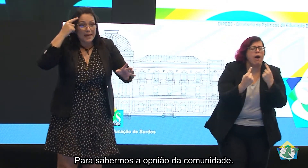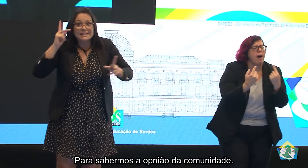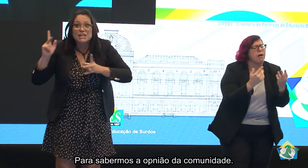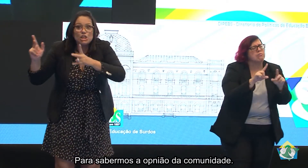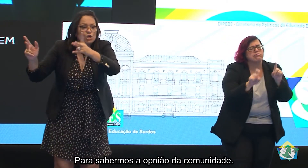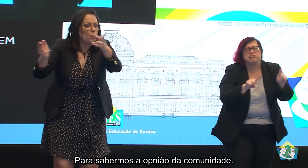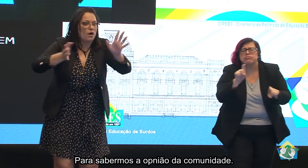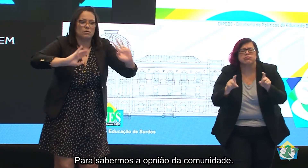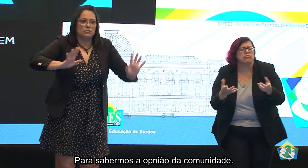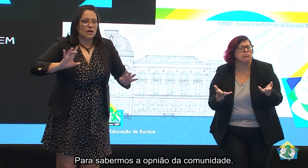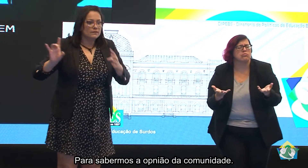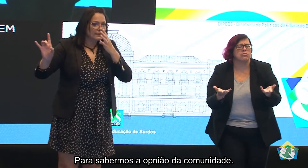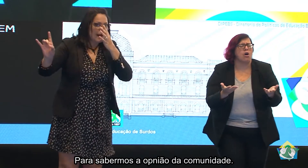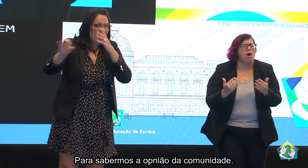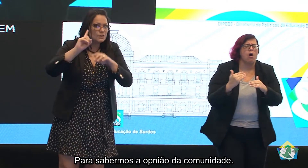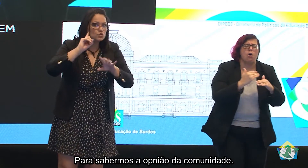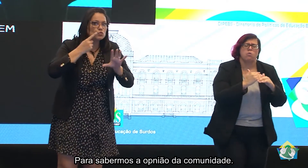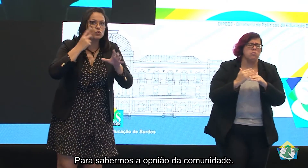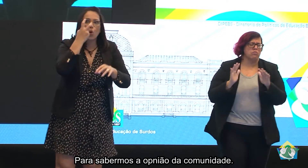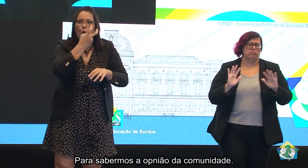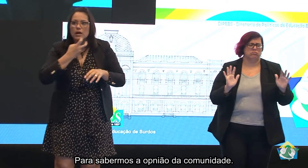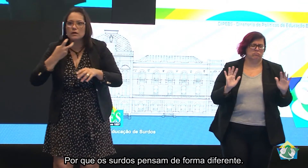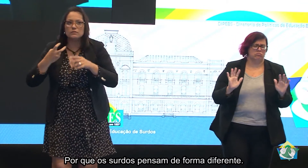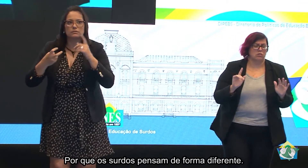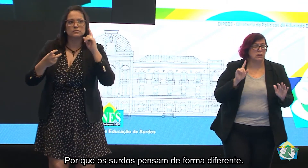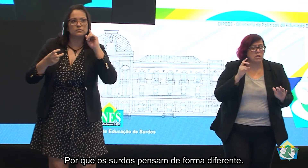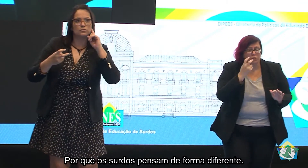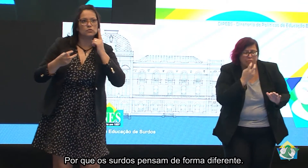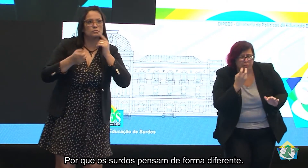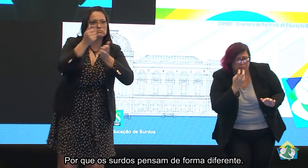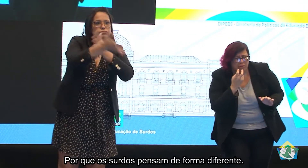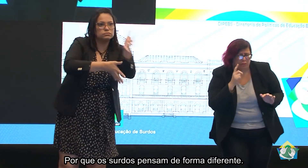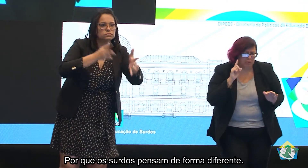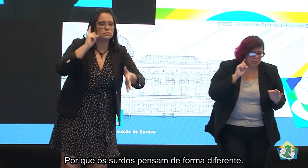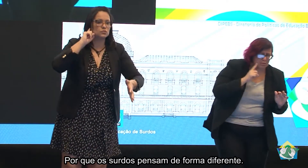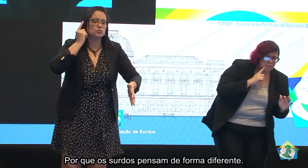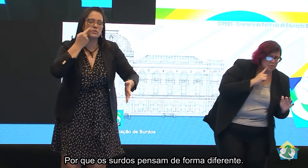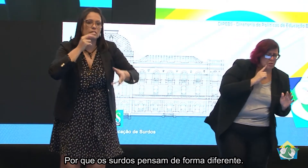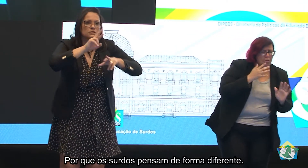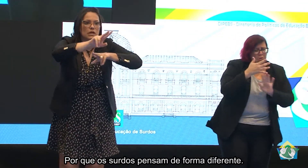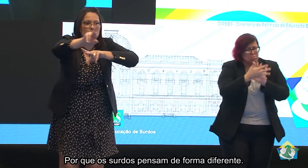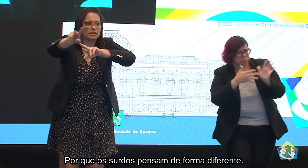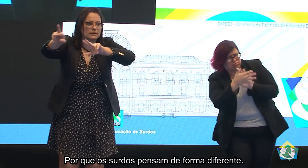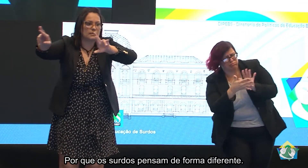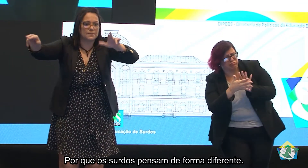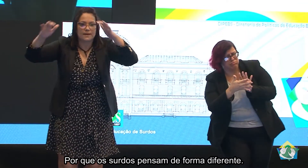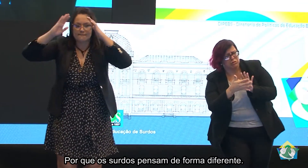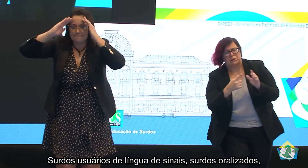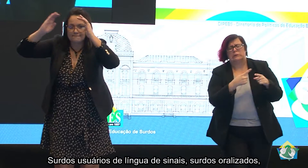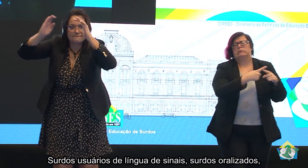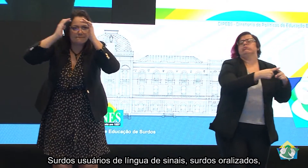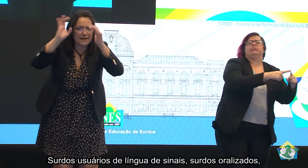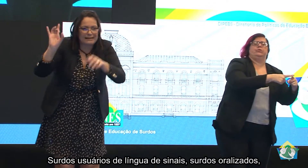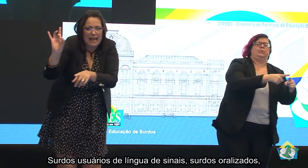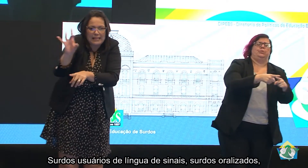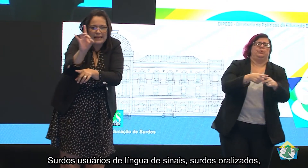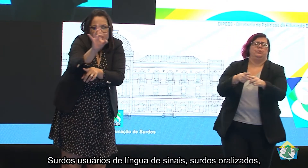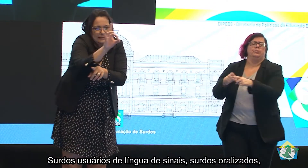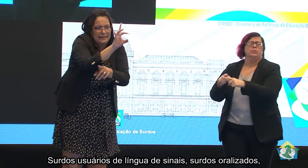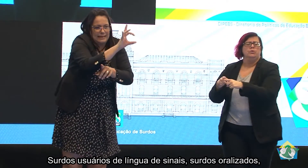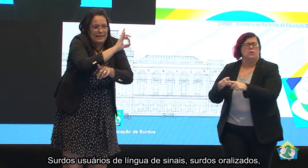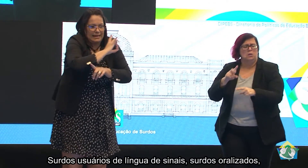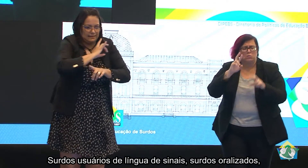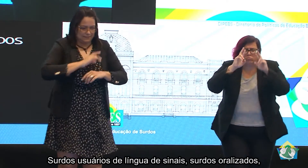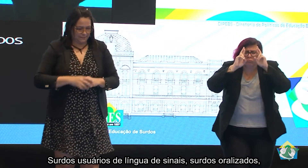para sabermos a opinião da comunidade. Porque os surdos pensam de formas diferentes. Surdos usuários de